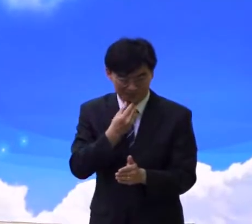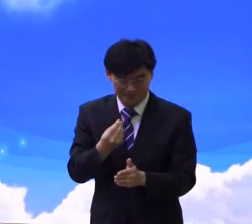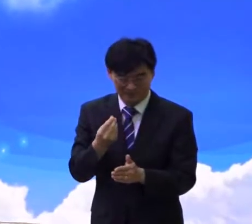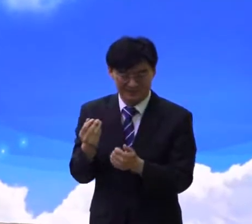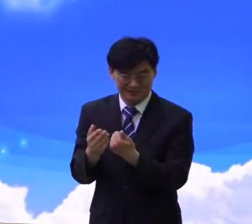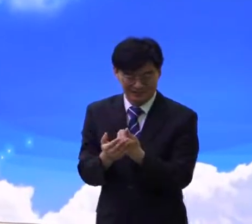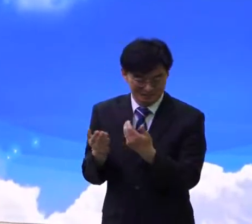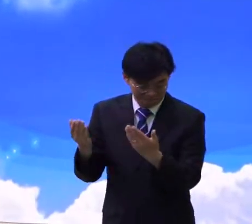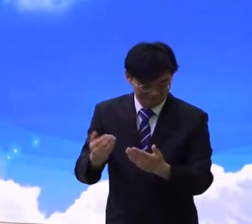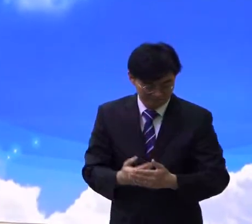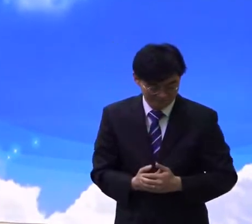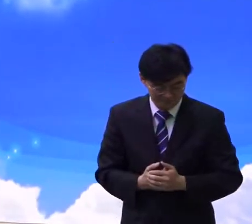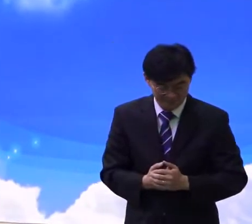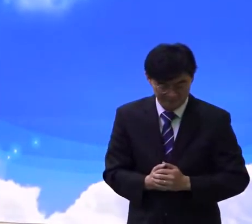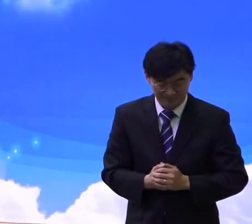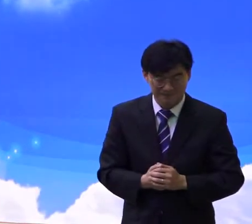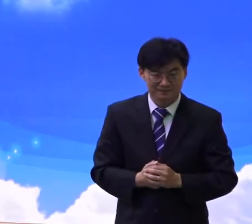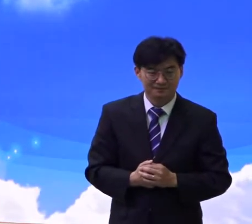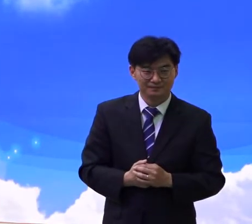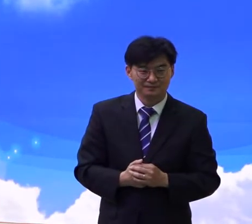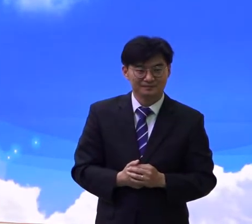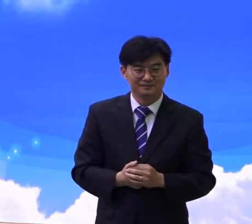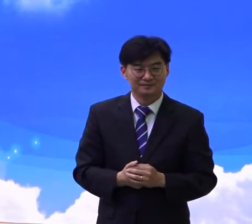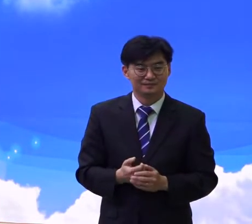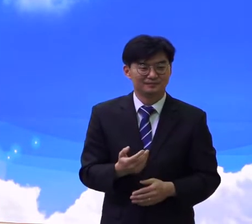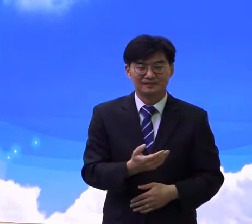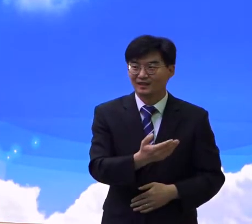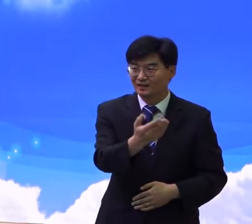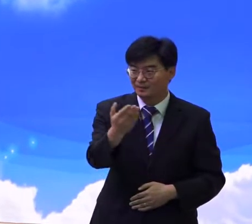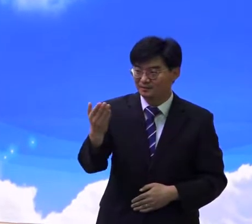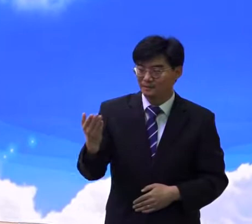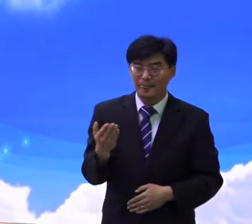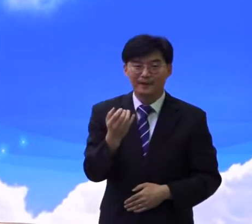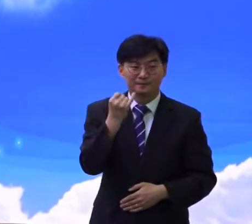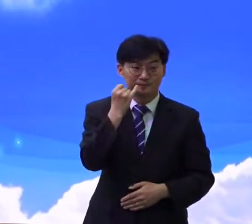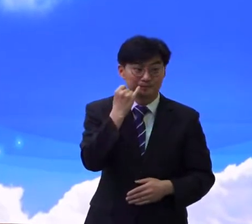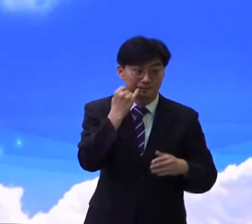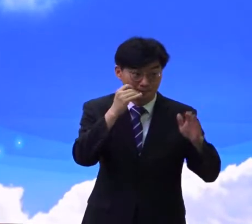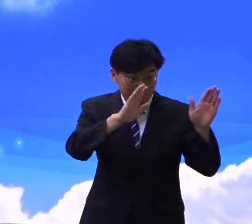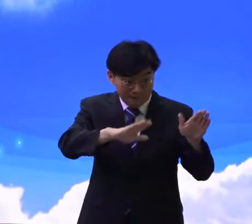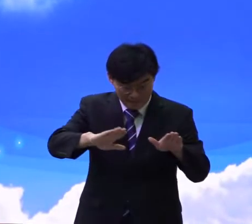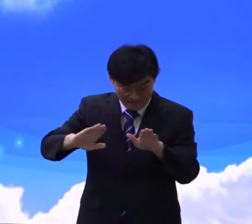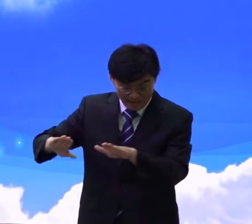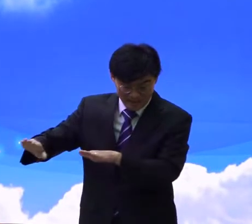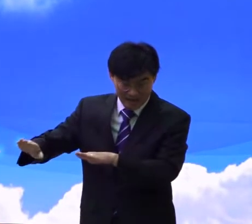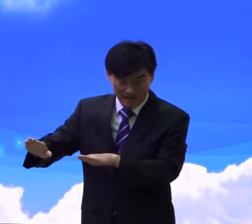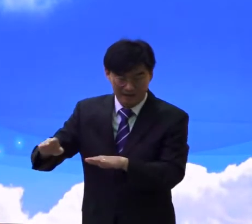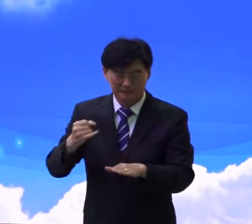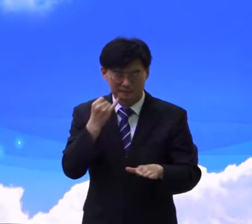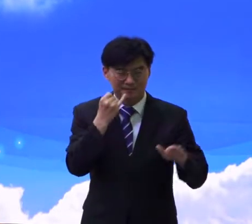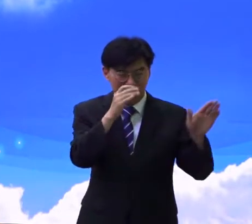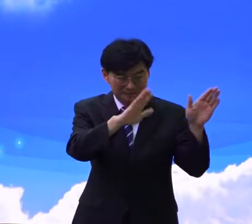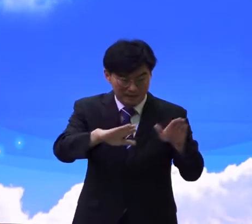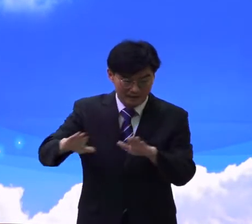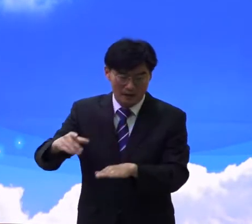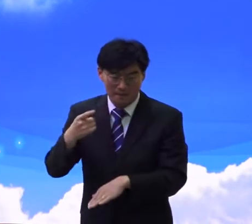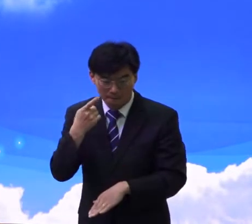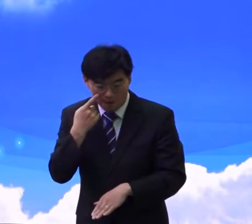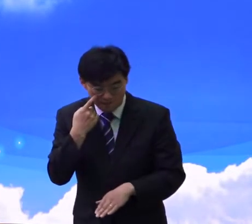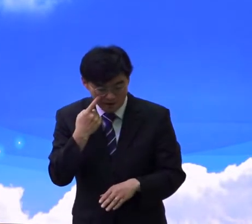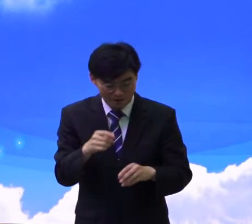좋겠고요. 여러분, 바다에 가면 모래사장이 있고 그 앞으로 이렇게